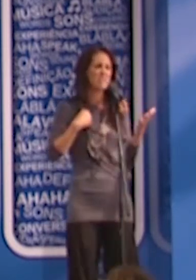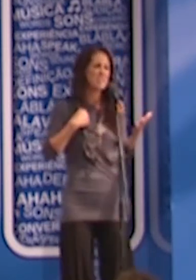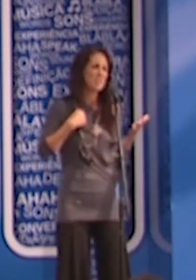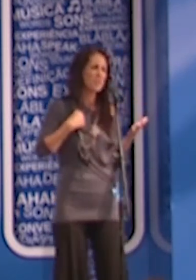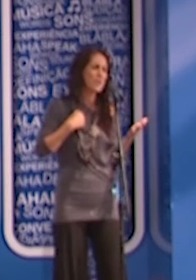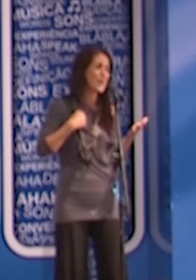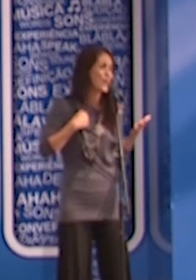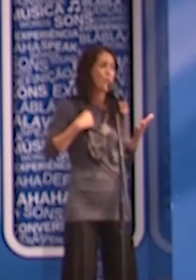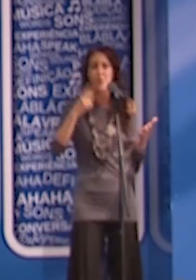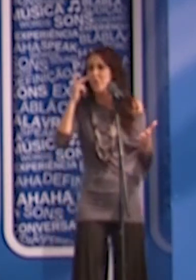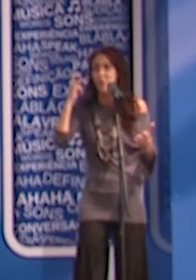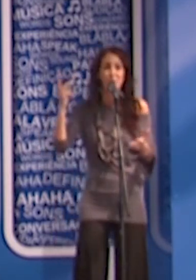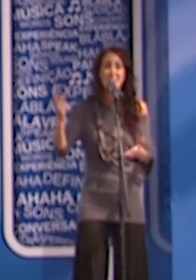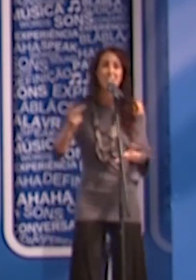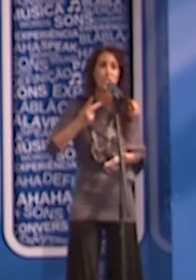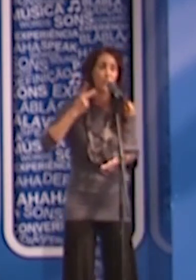e eu